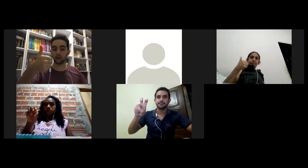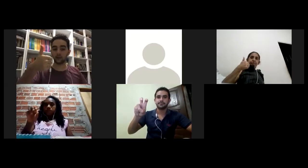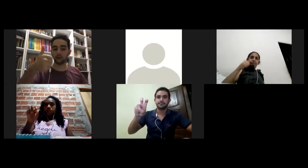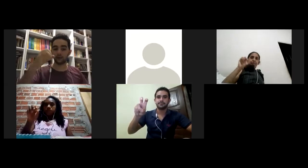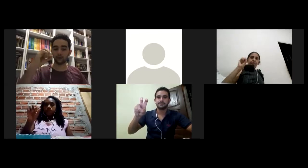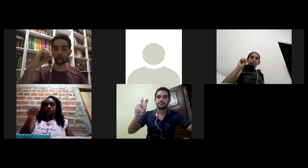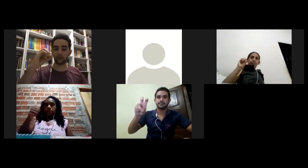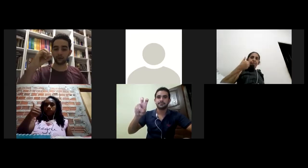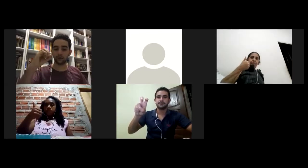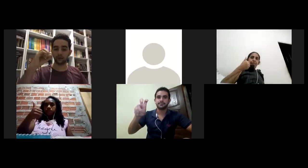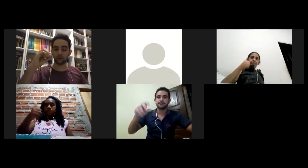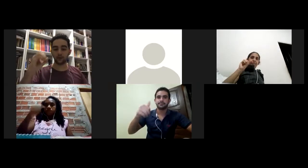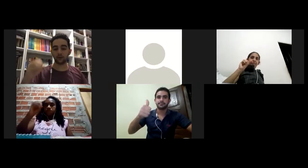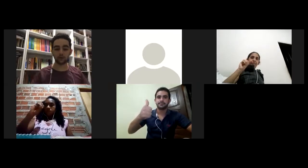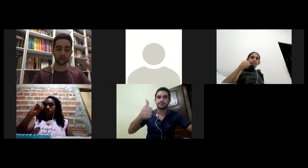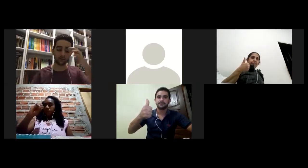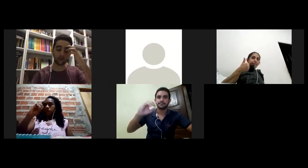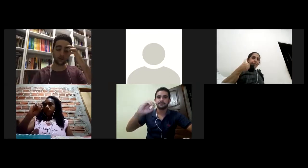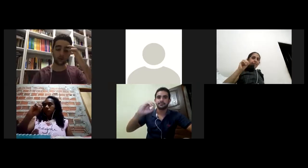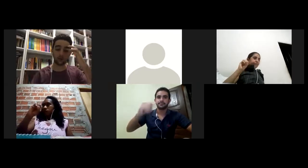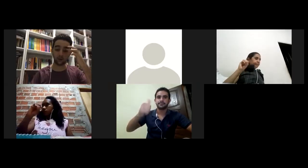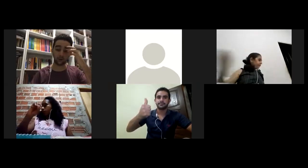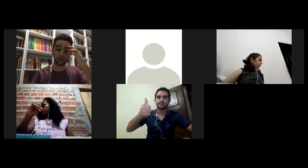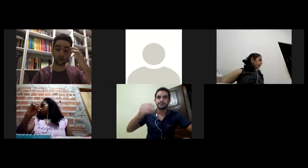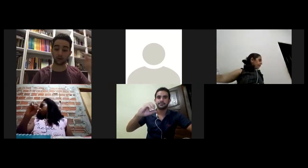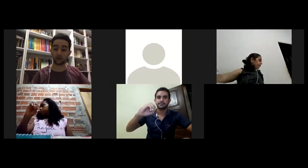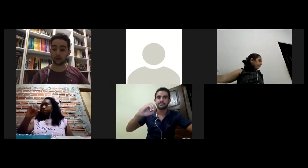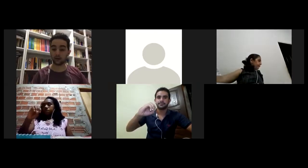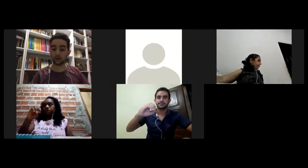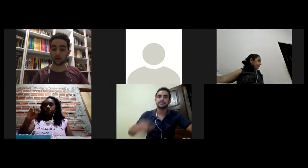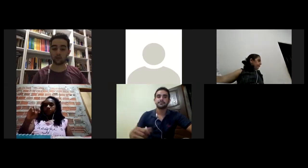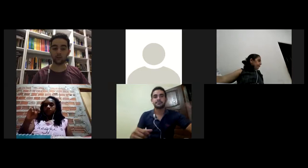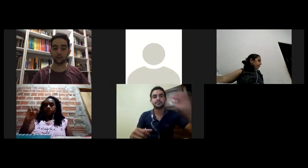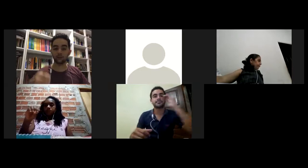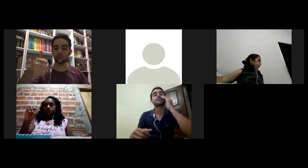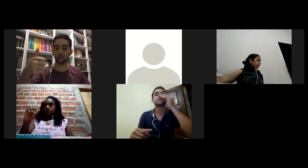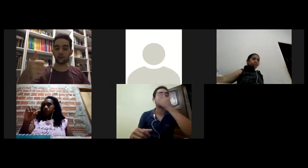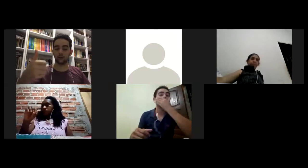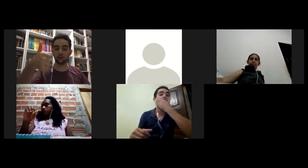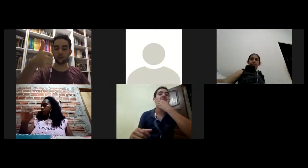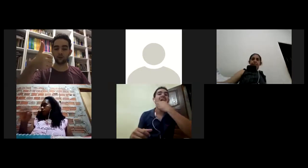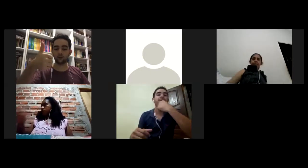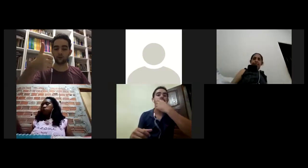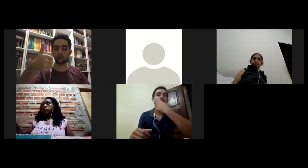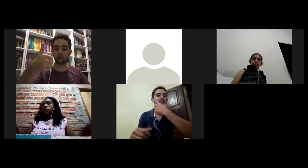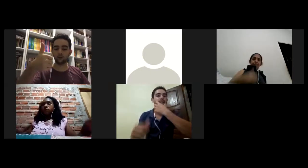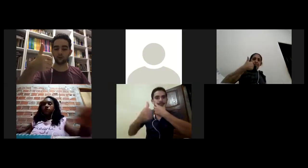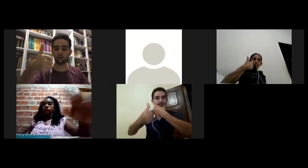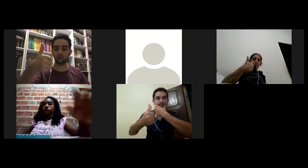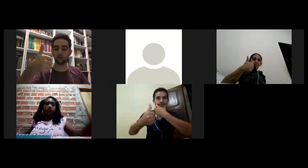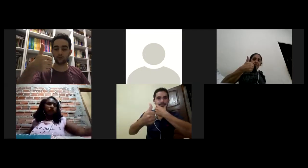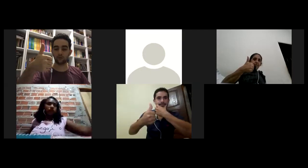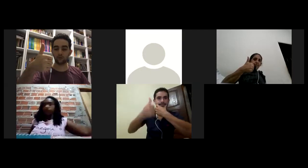10 é o 1 e o 0. Então, só para fazer na ordem, os números, bora lá. 1,